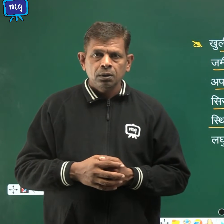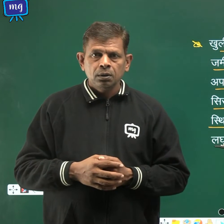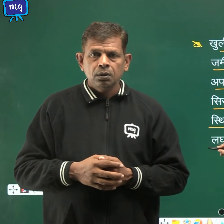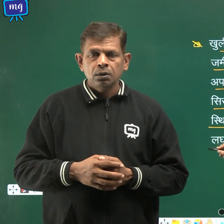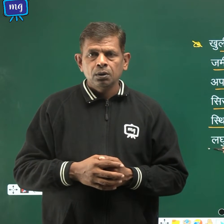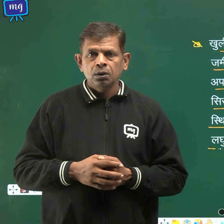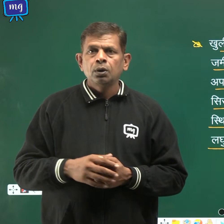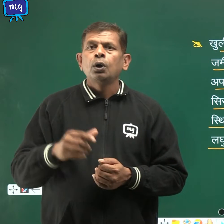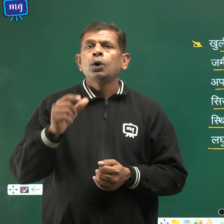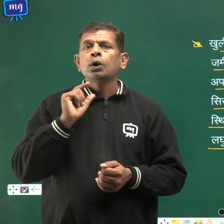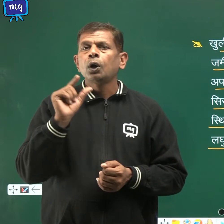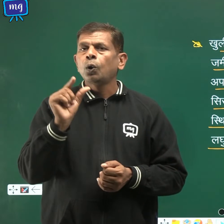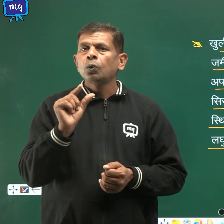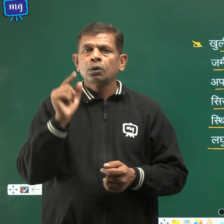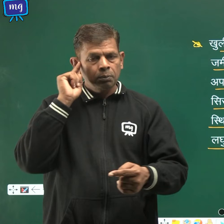लघुत्तम लक्ष्य